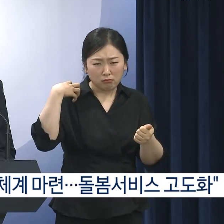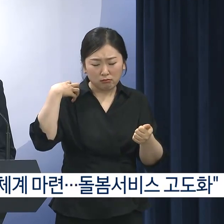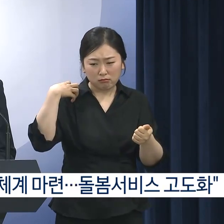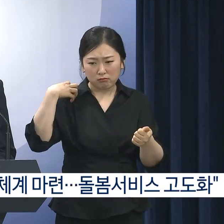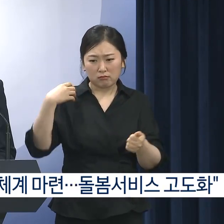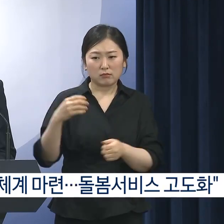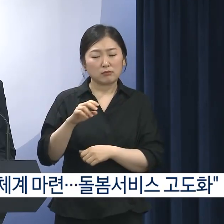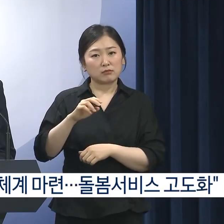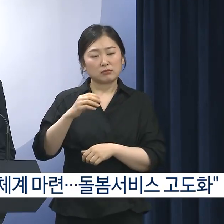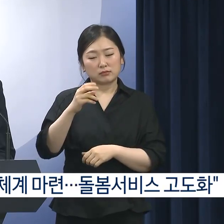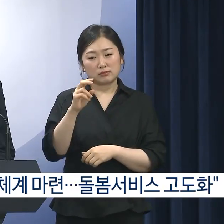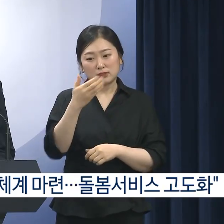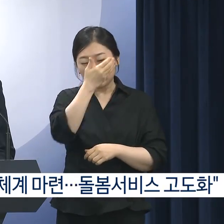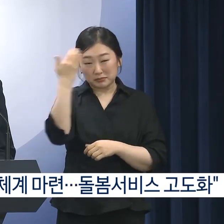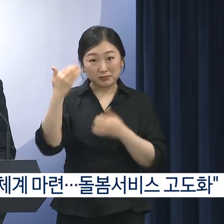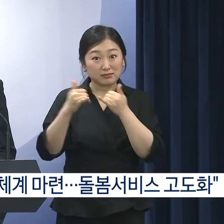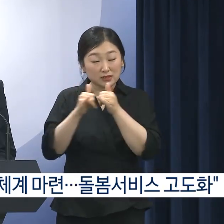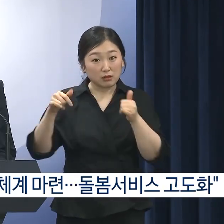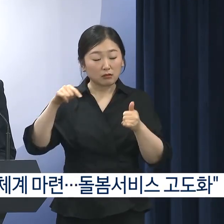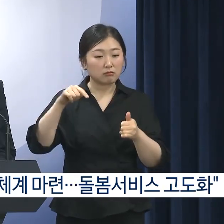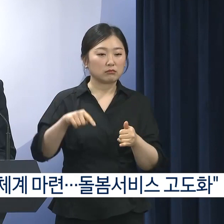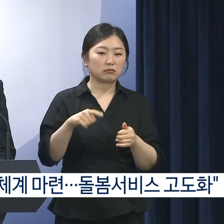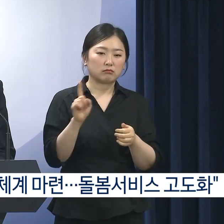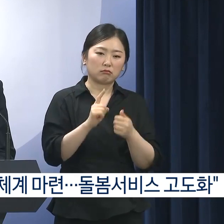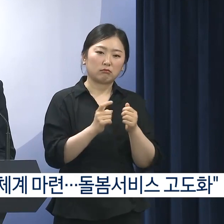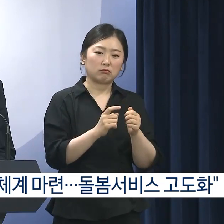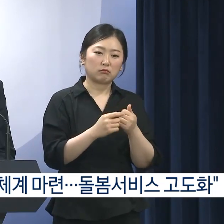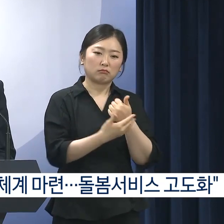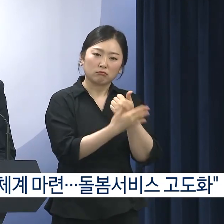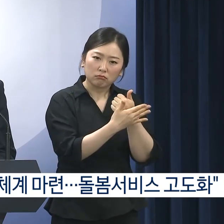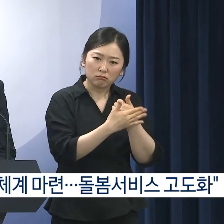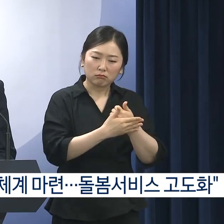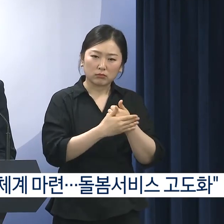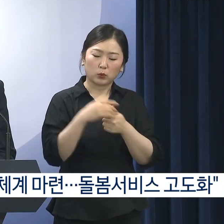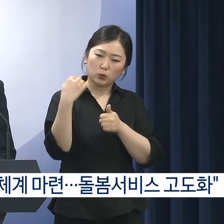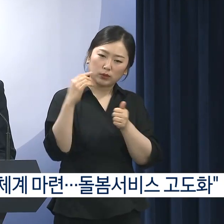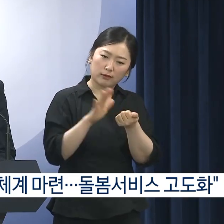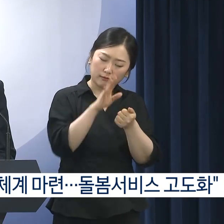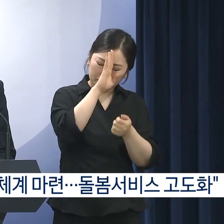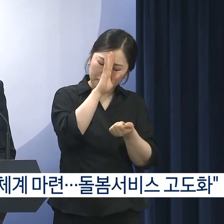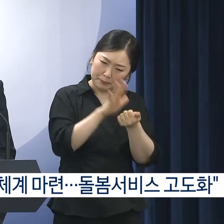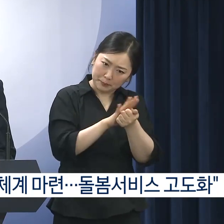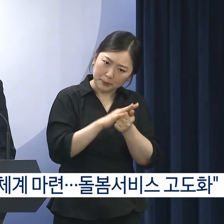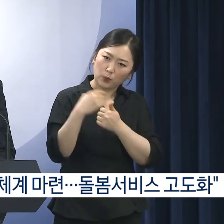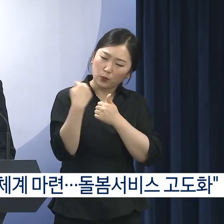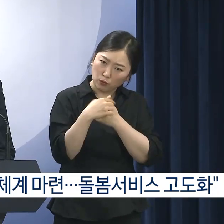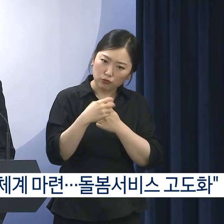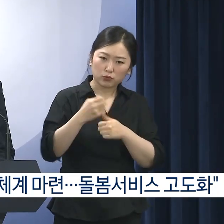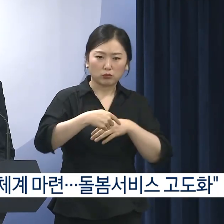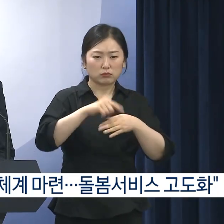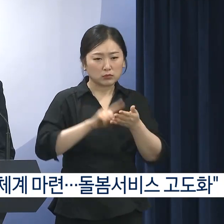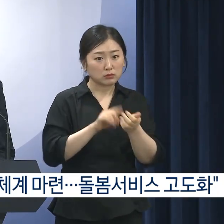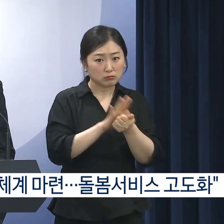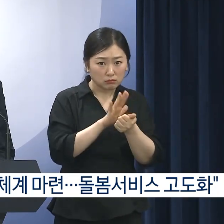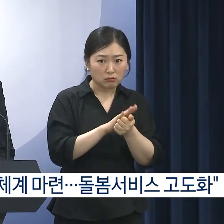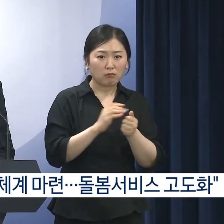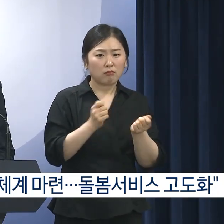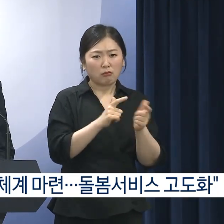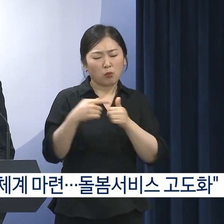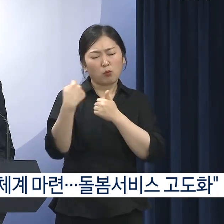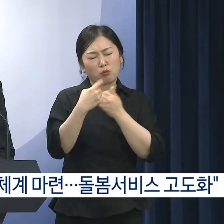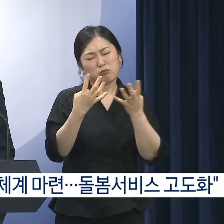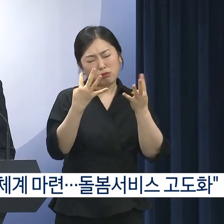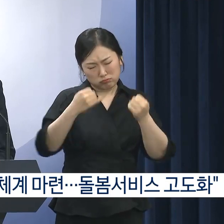사실 필요로 하고 있습니다. 또한 질병, 부상, 고립 등으로 다른 사람의 도움이 필요한